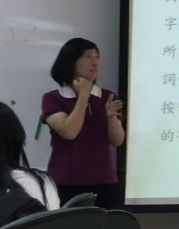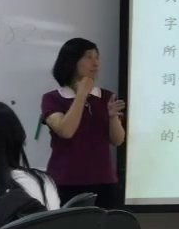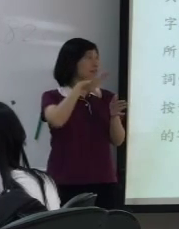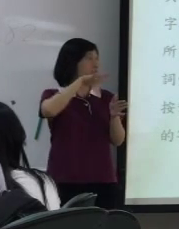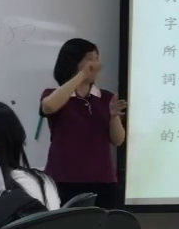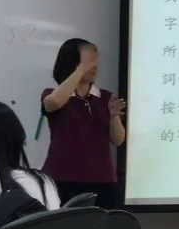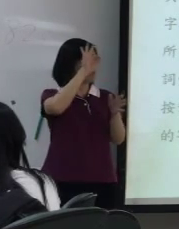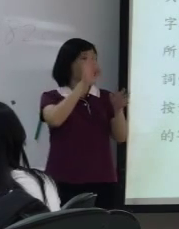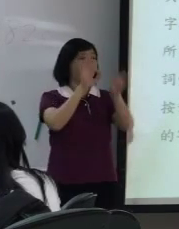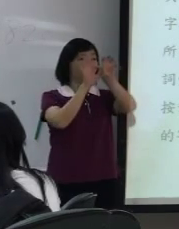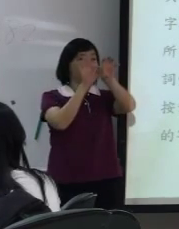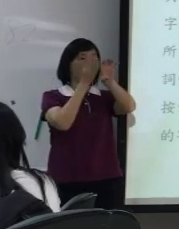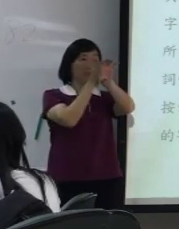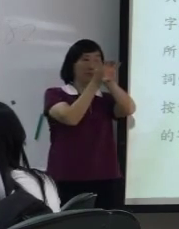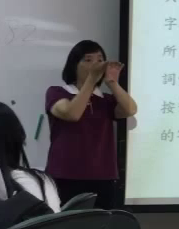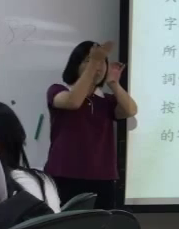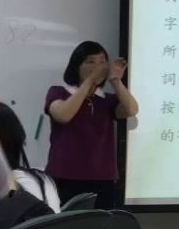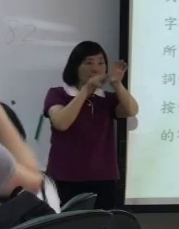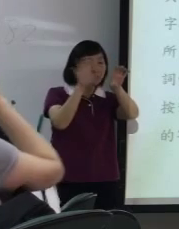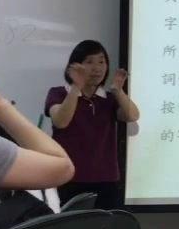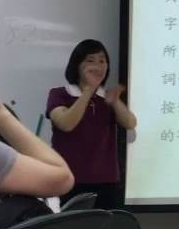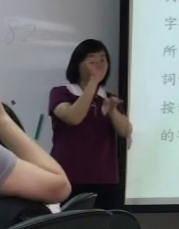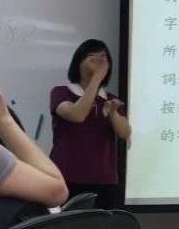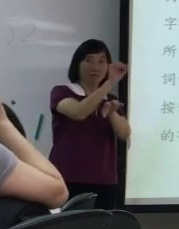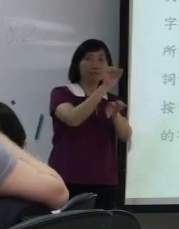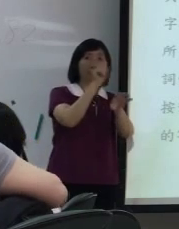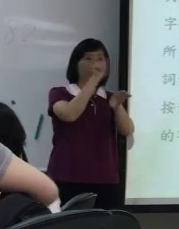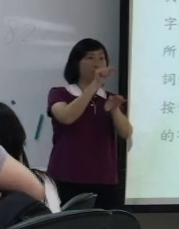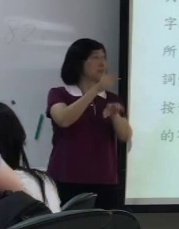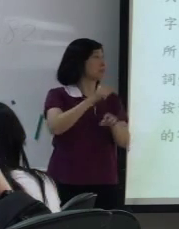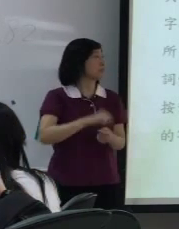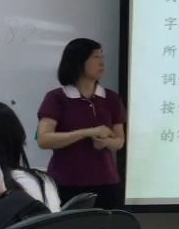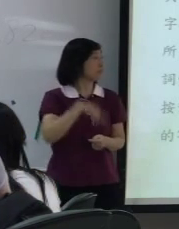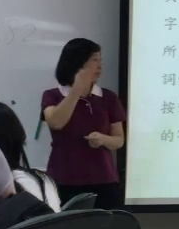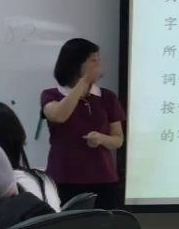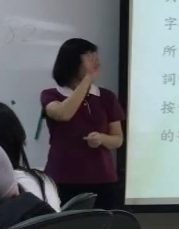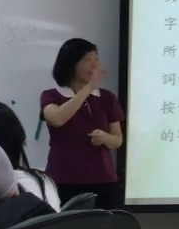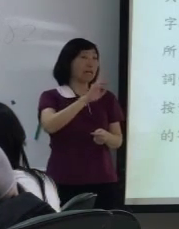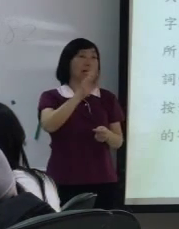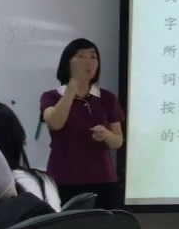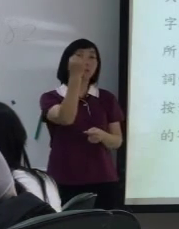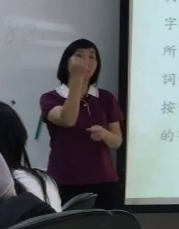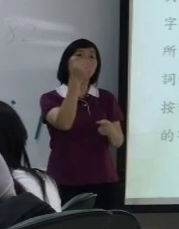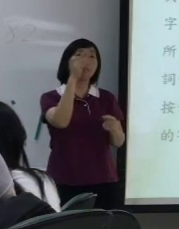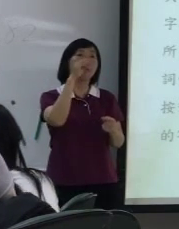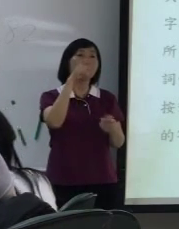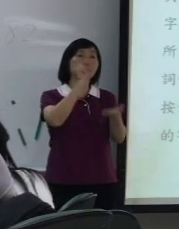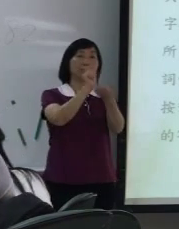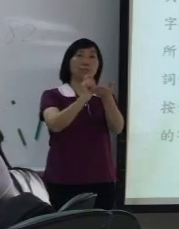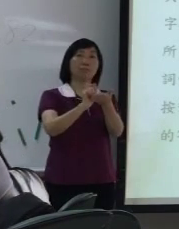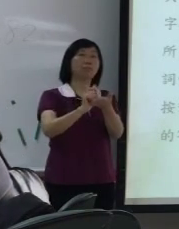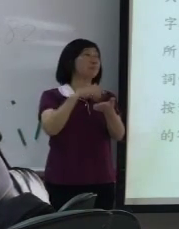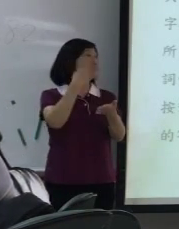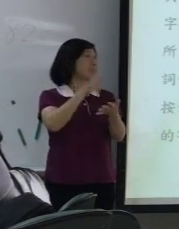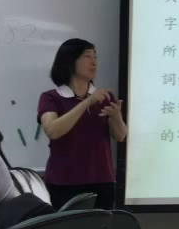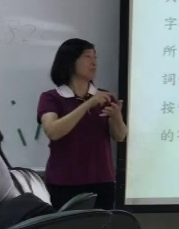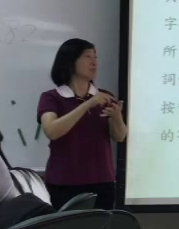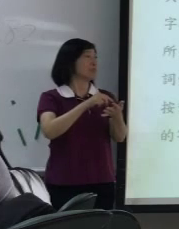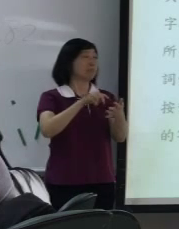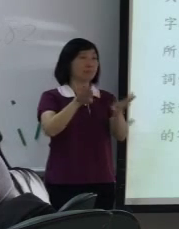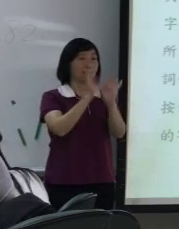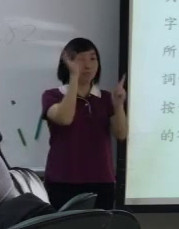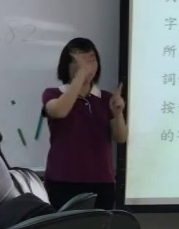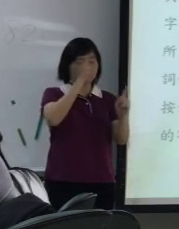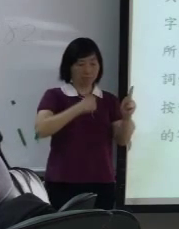首索引表所列之部首，再按笔画顺序找到所要找的词